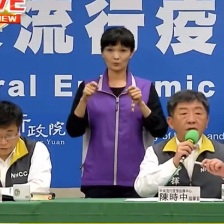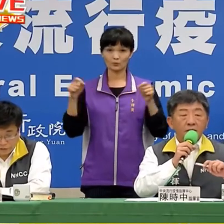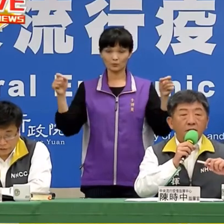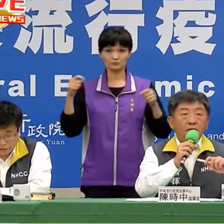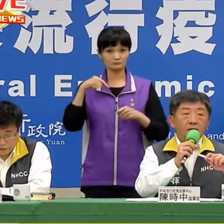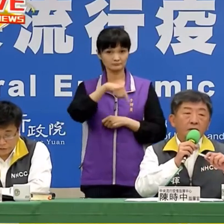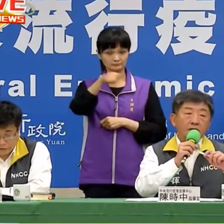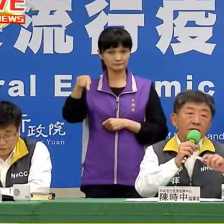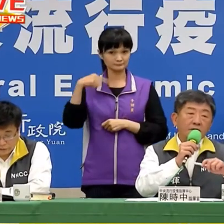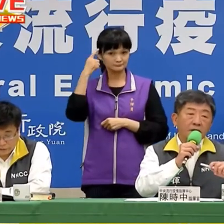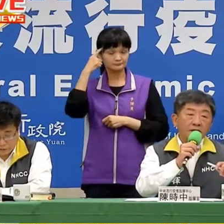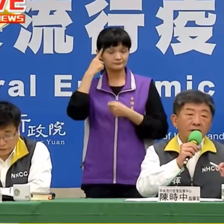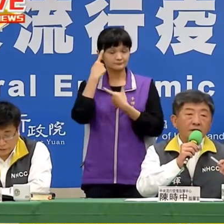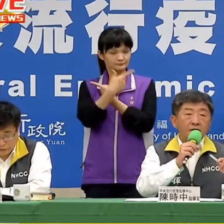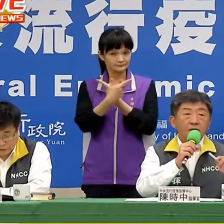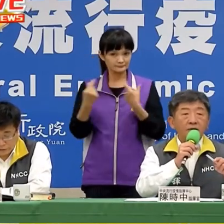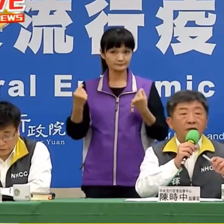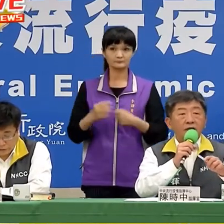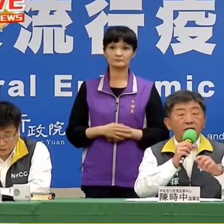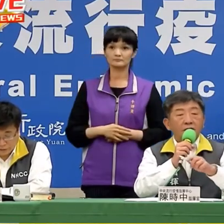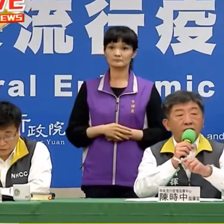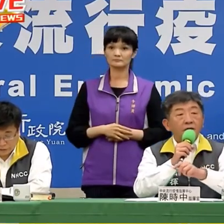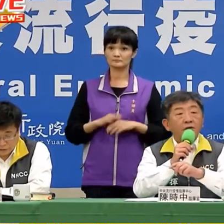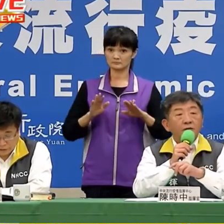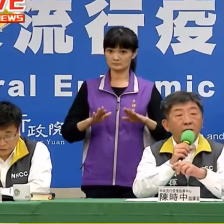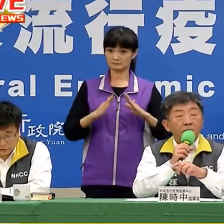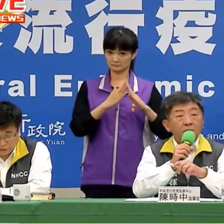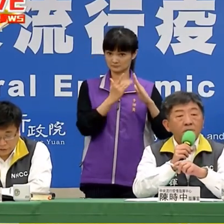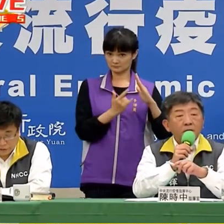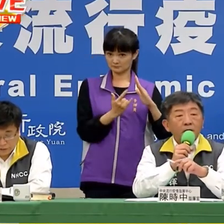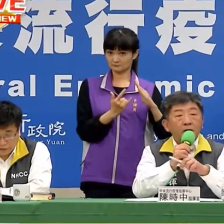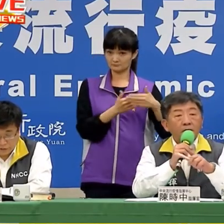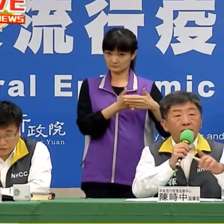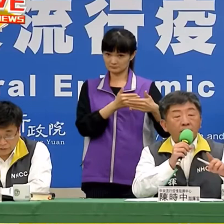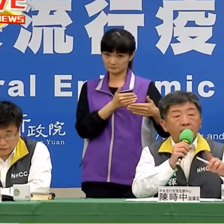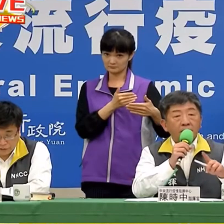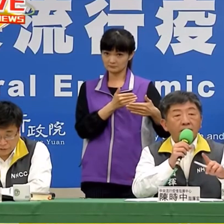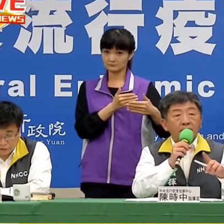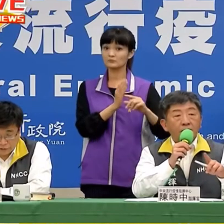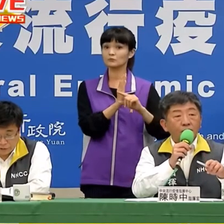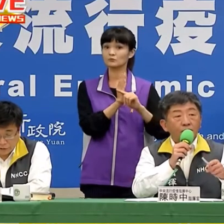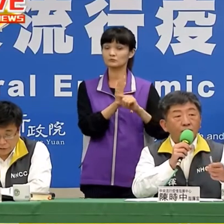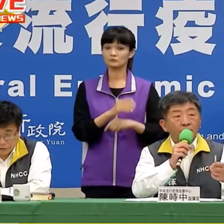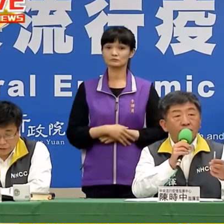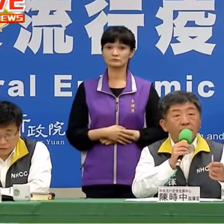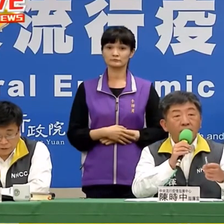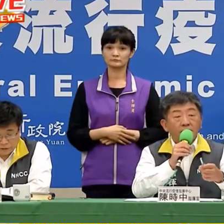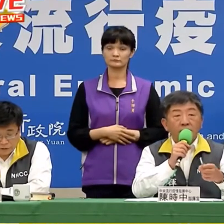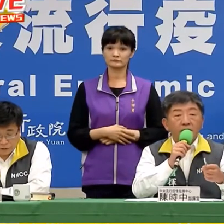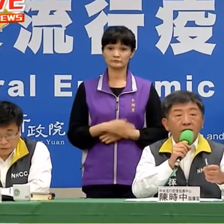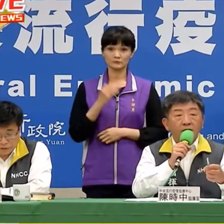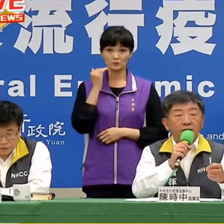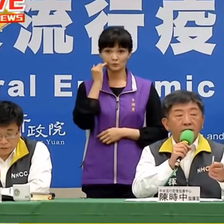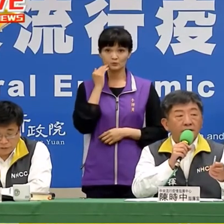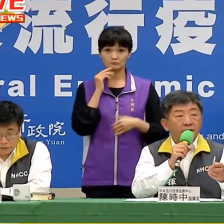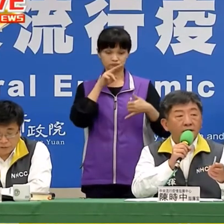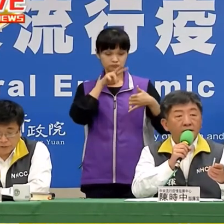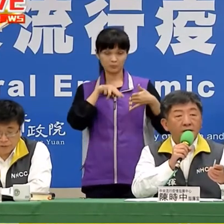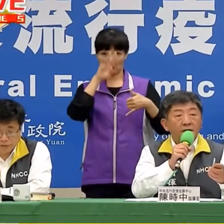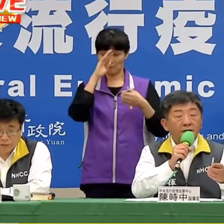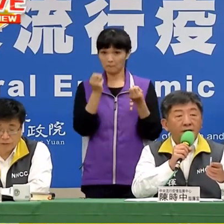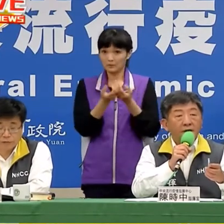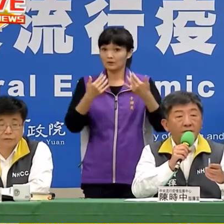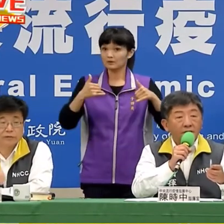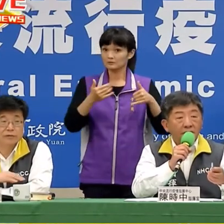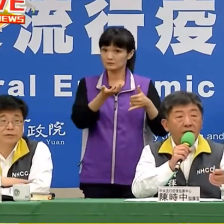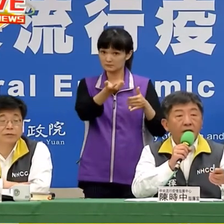渐趋一致了哈。那基本上他现在已经居家隔离中嘛，好，那基本上我常常讲，就是说在没有症状的时候，可